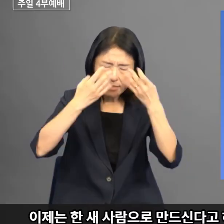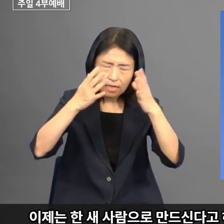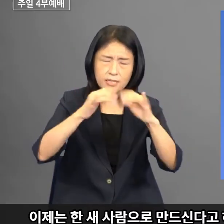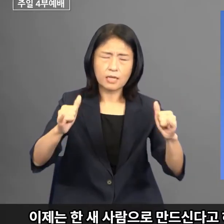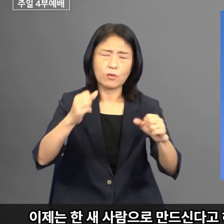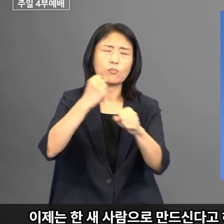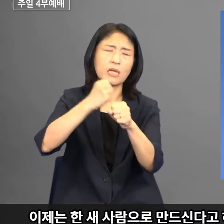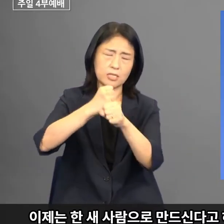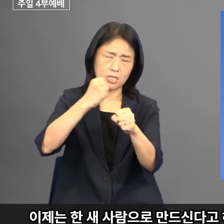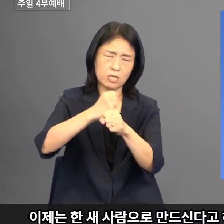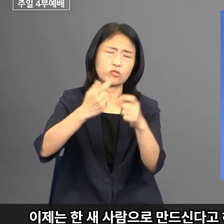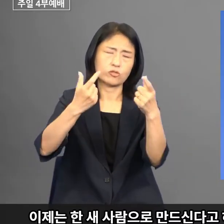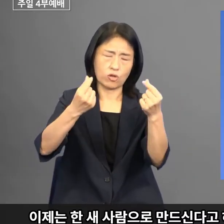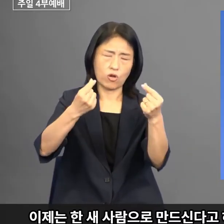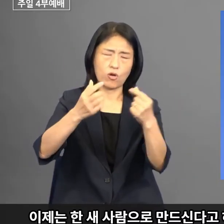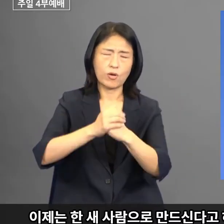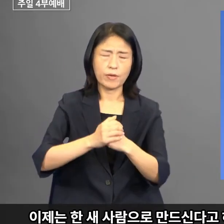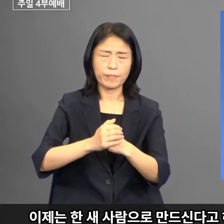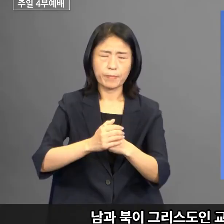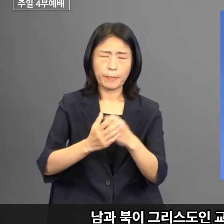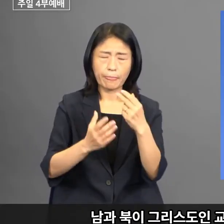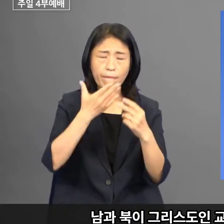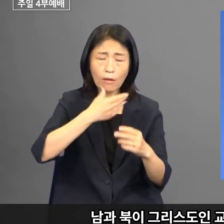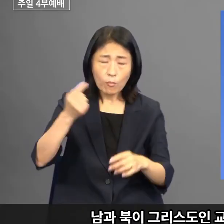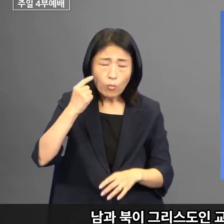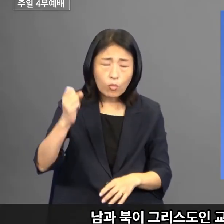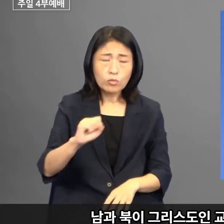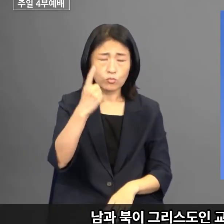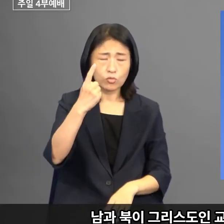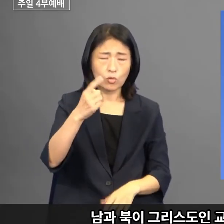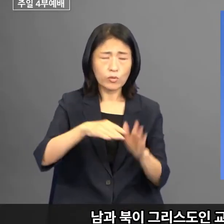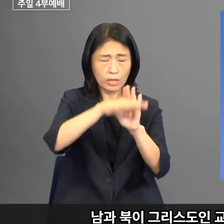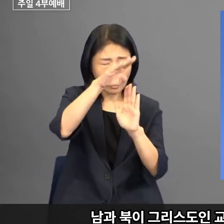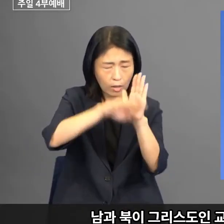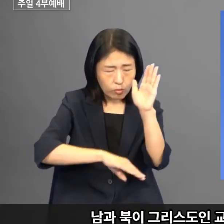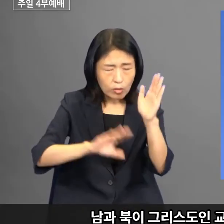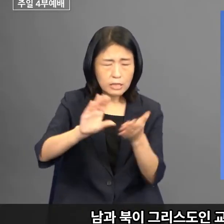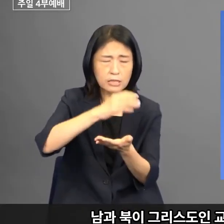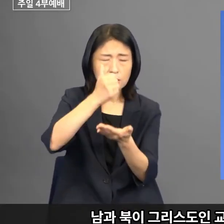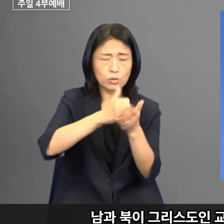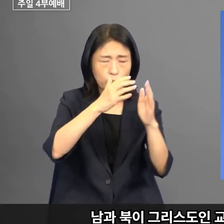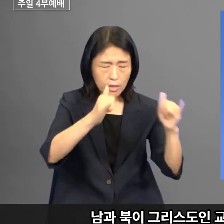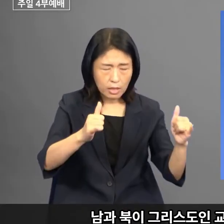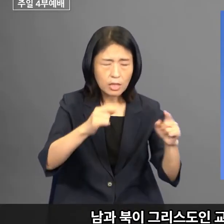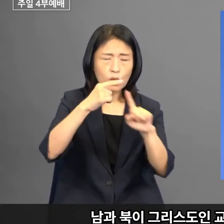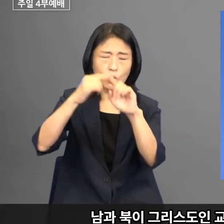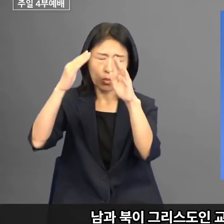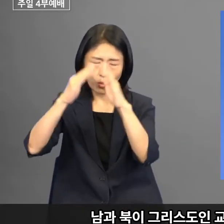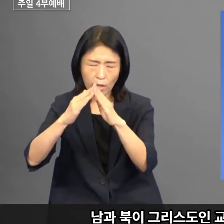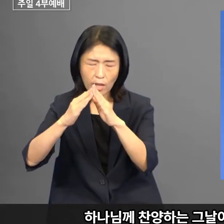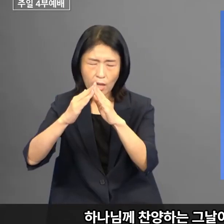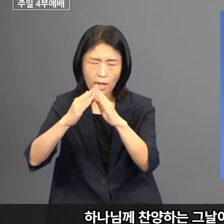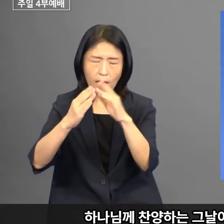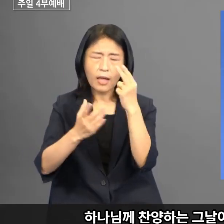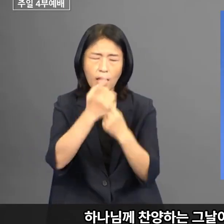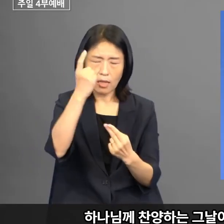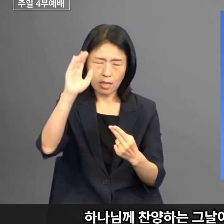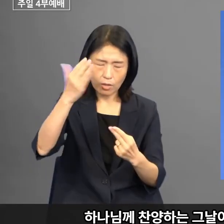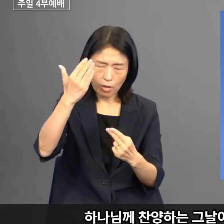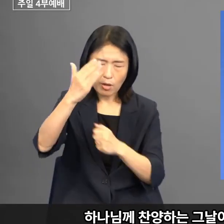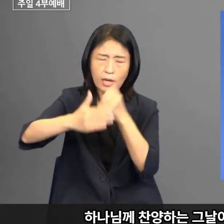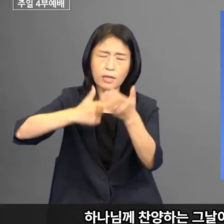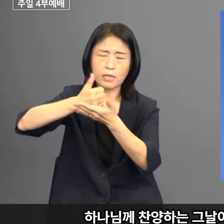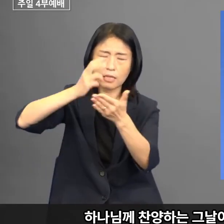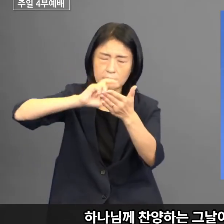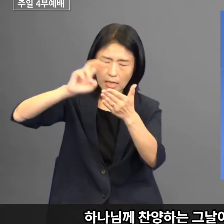만드신다고 하였는데, 주여 정말 복음으로 말미암아 남과 북이 그리스도인 교회 하나님의 백성이 되어 하나님께 찬양하는